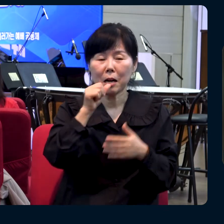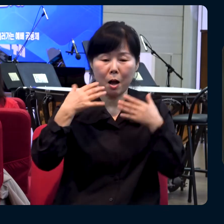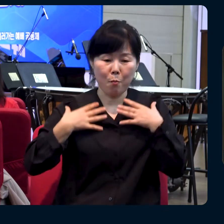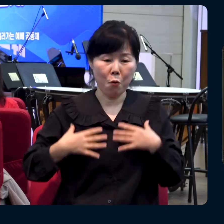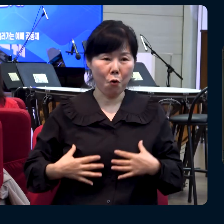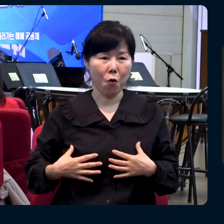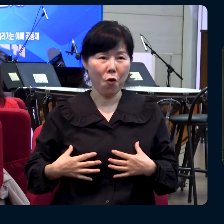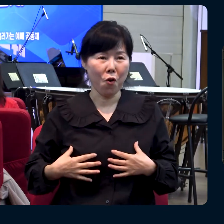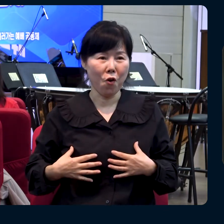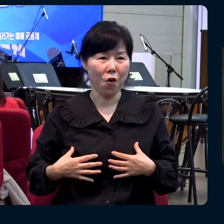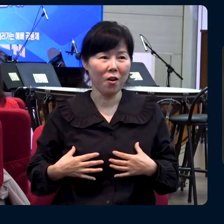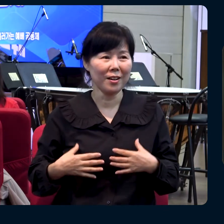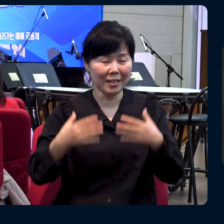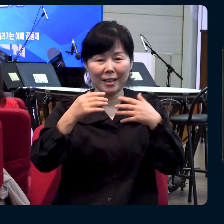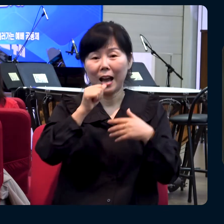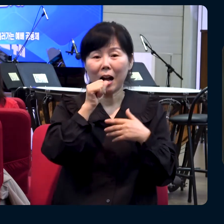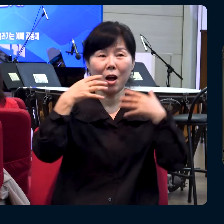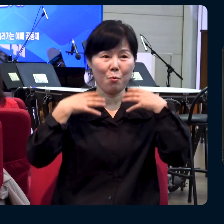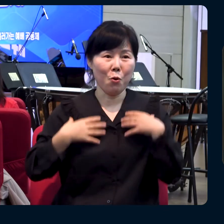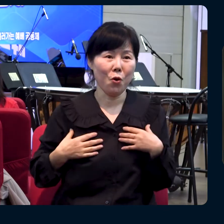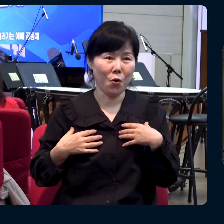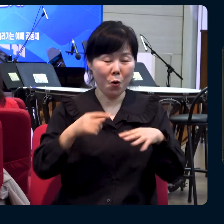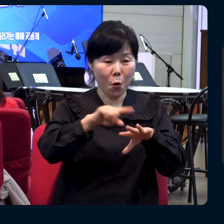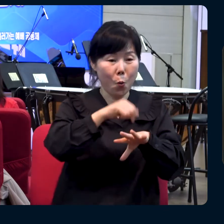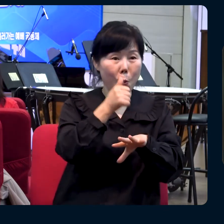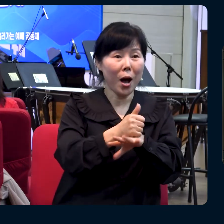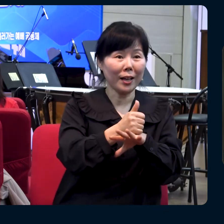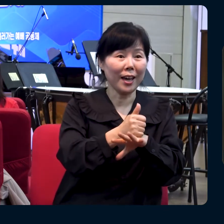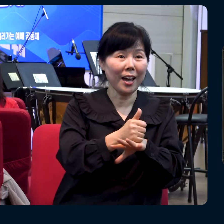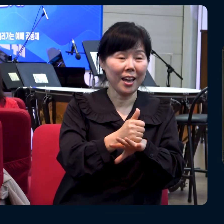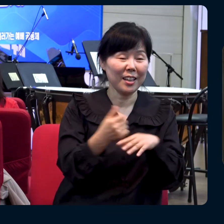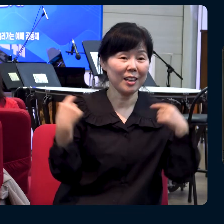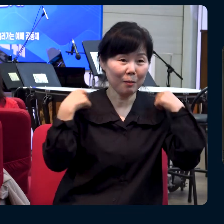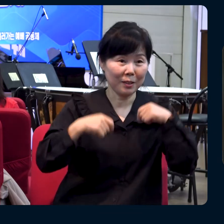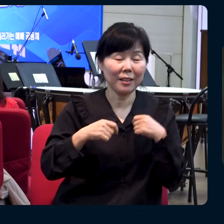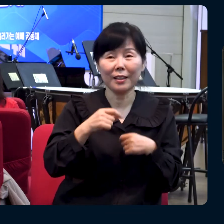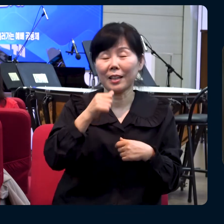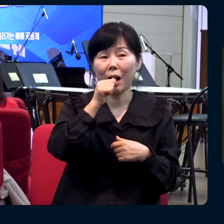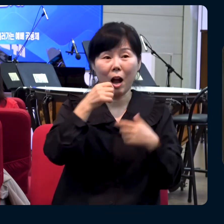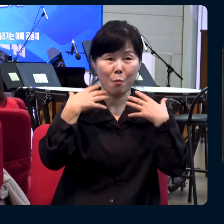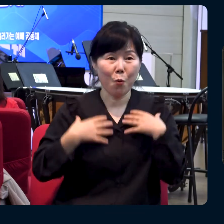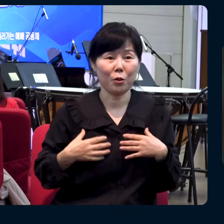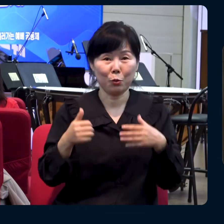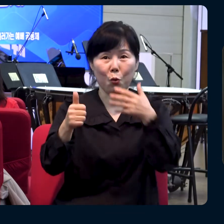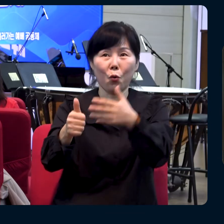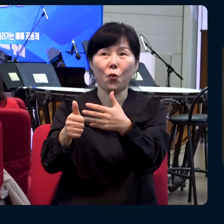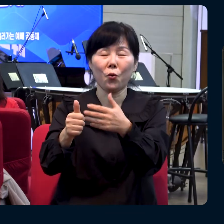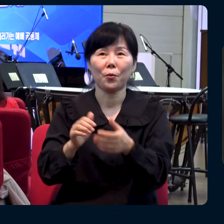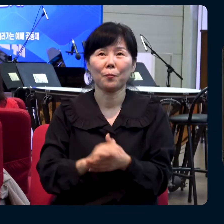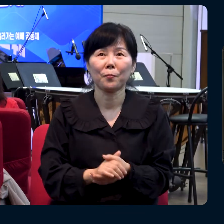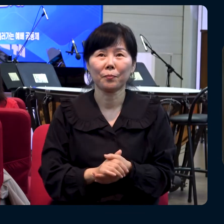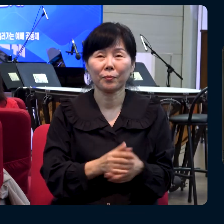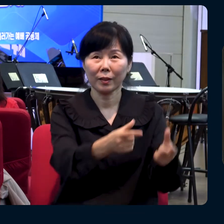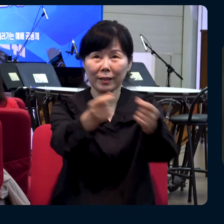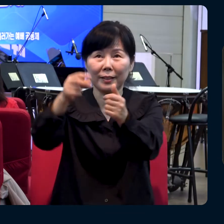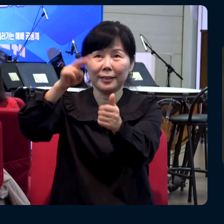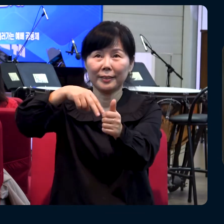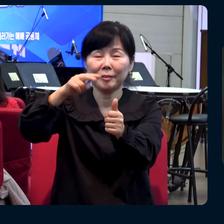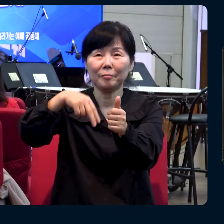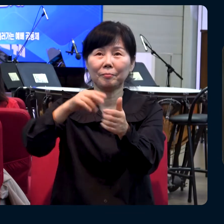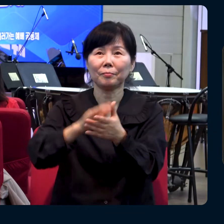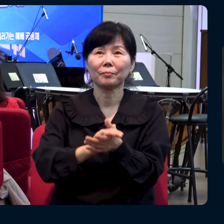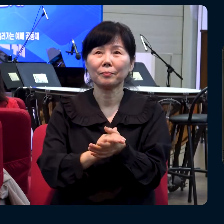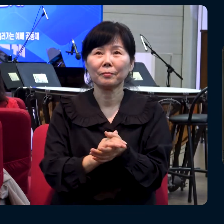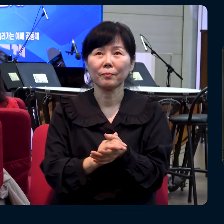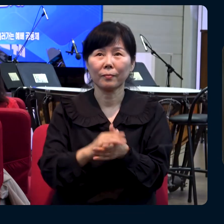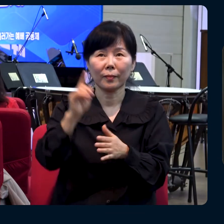칼에 안 찔려 갑옷을 입혔습니다. 자기 갑옷을 준 거예요. 39절입니다. 이것은 다 같이 읽겠습니다. 다윗이